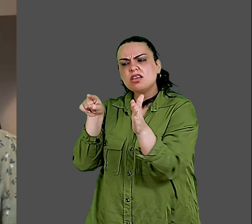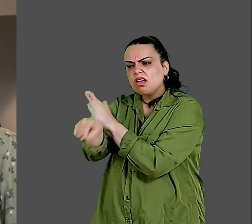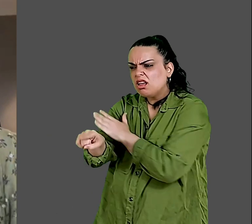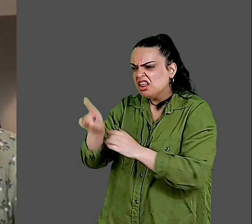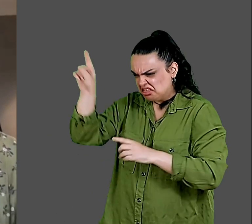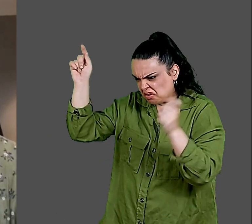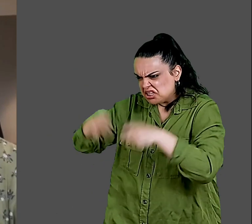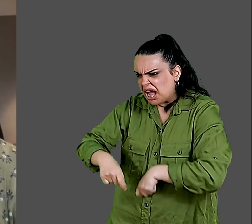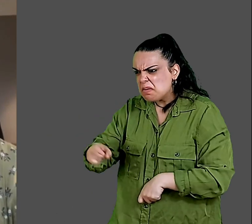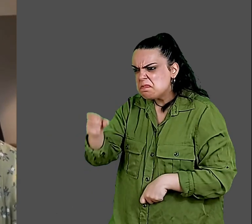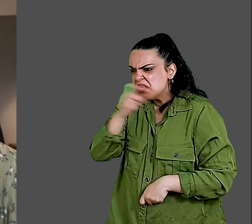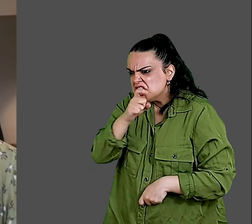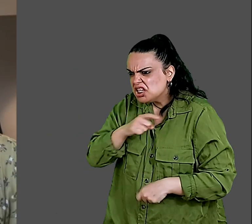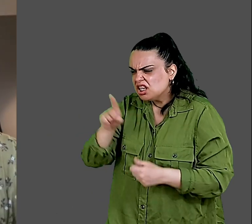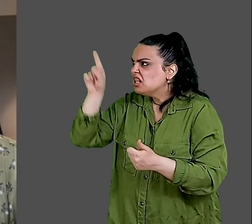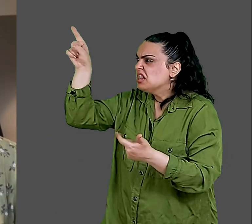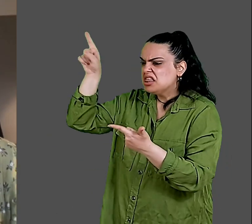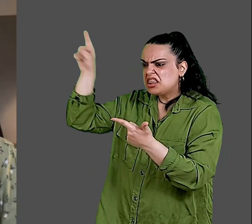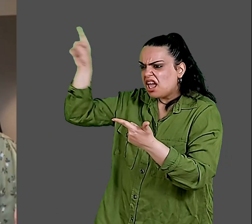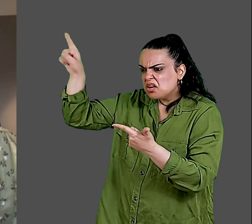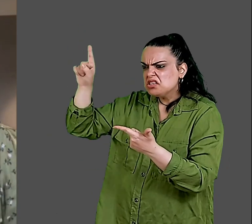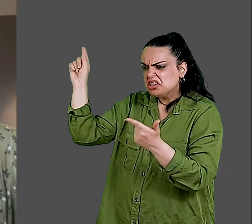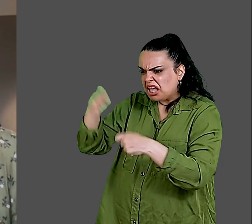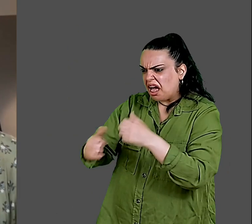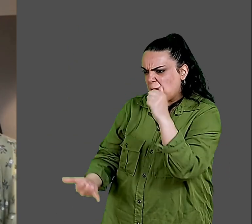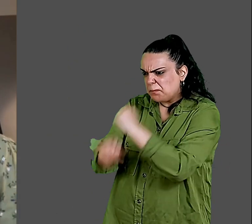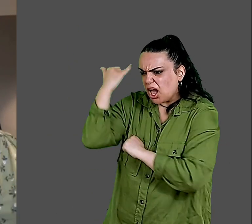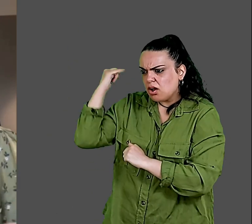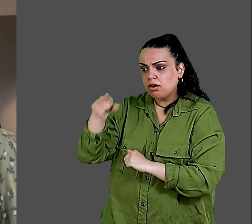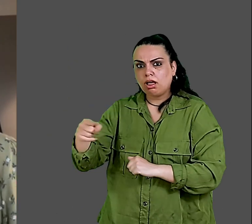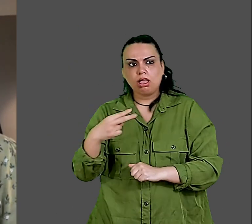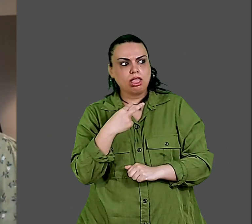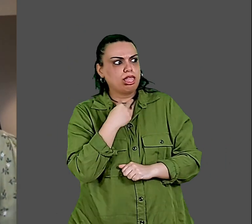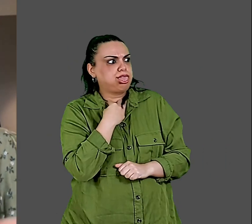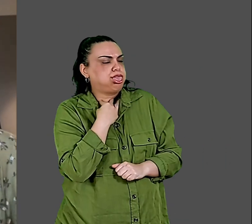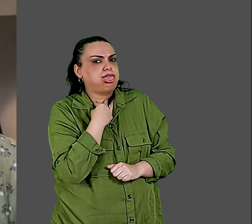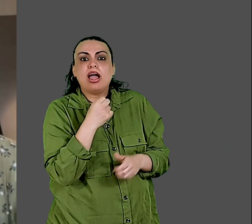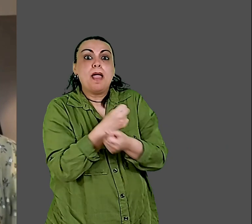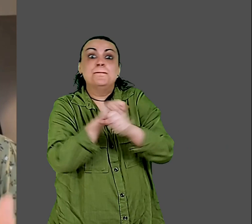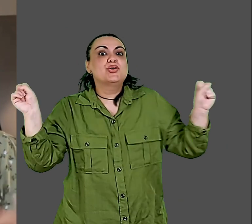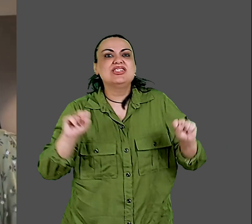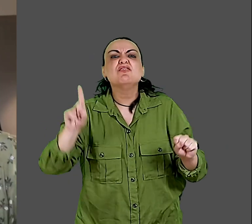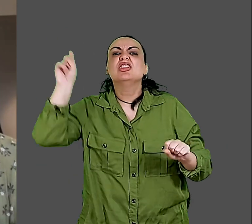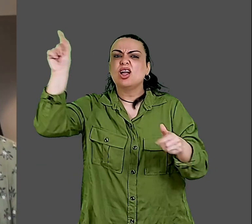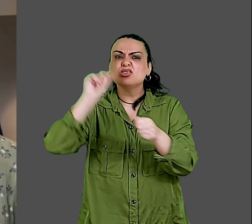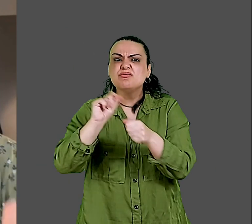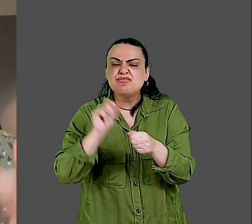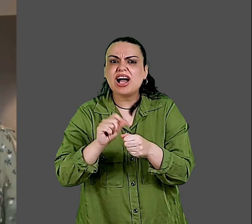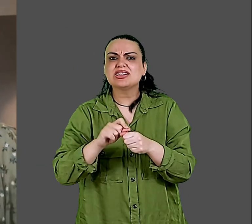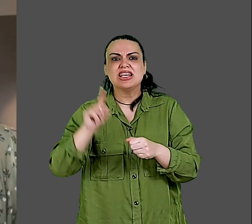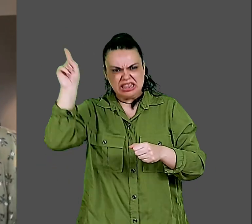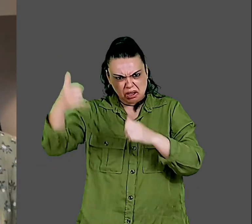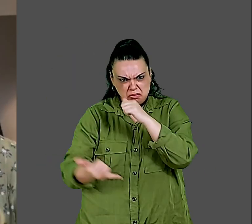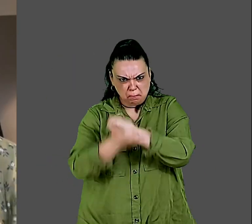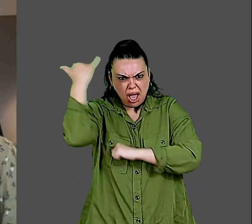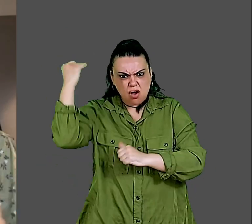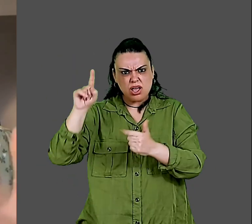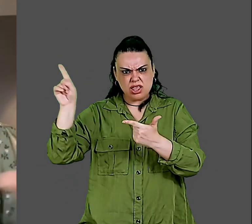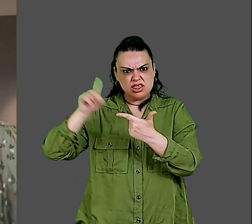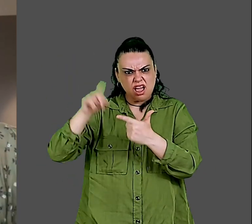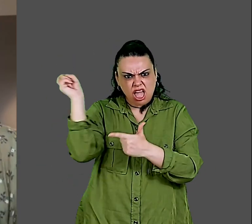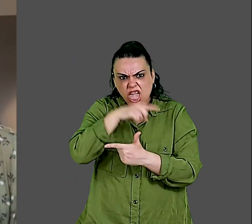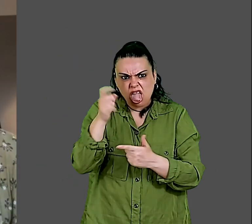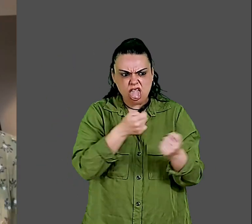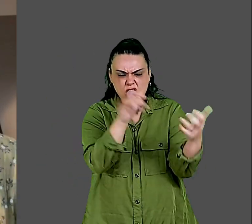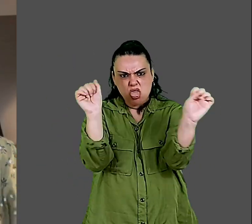que é impossível ele não ser, ele não corresponder, ele não cumprir, ele não fazer. Deus está dizendo, não sou eu que tenho que mudar, não sou